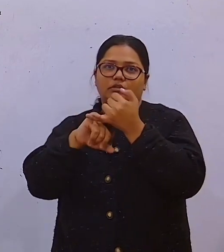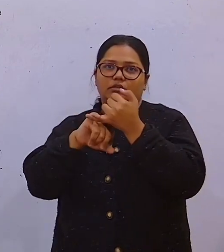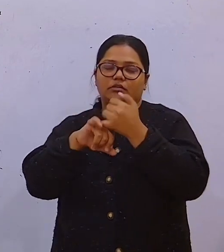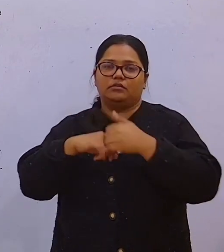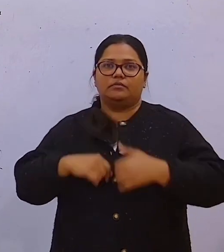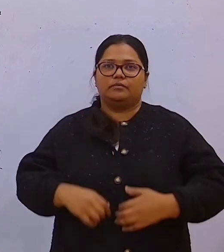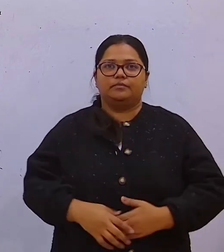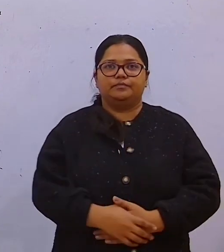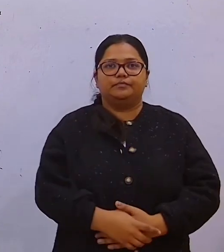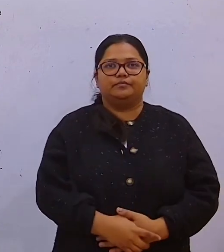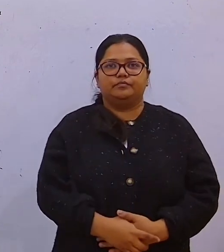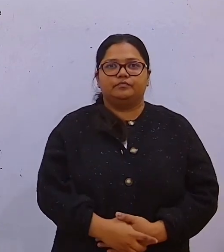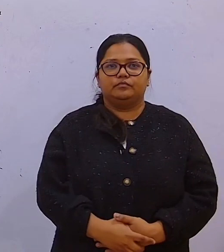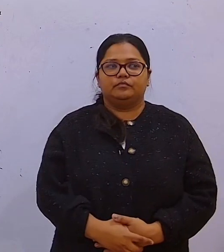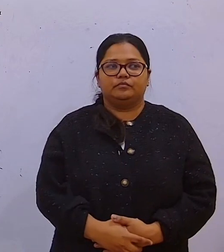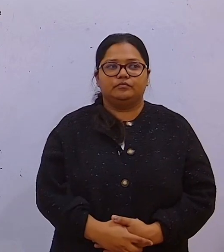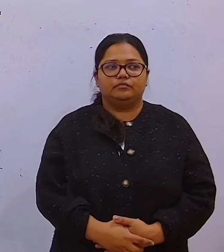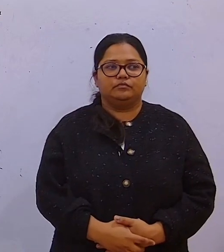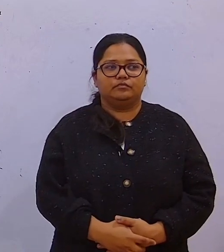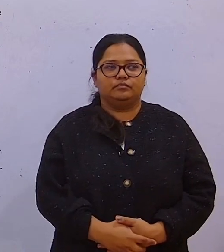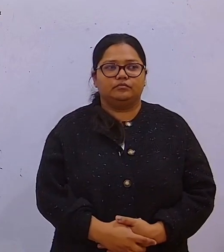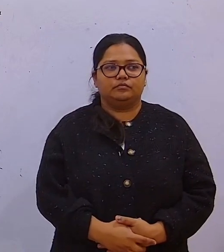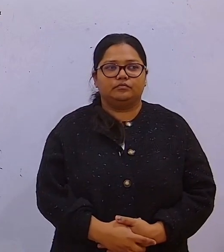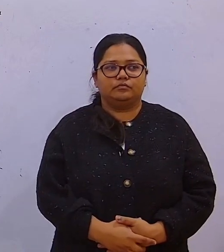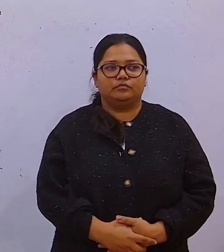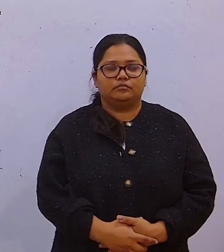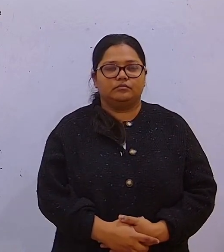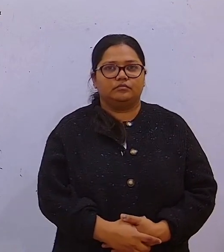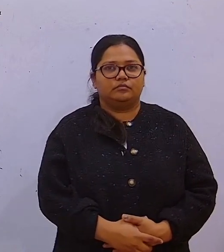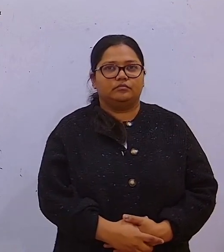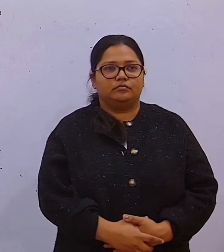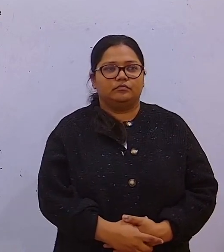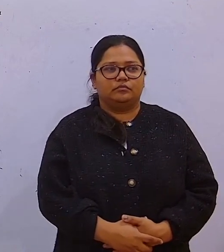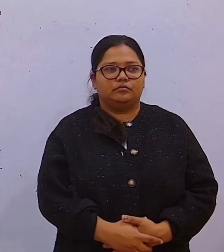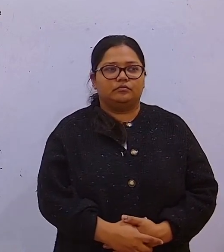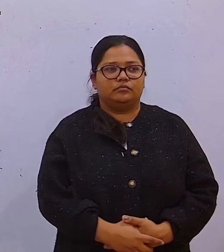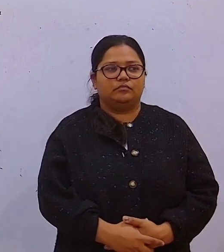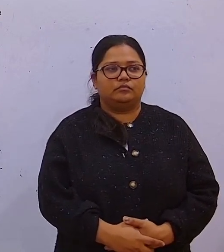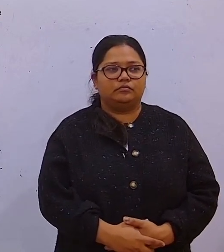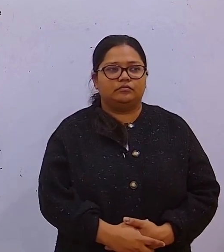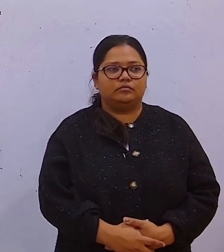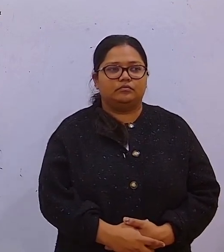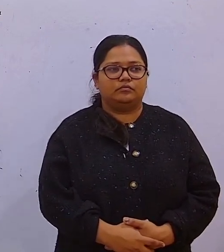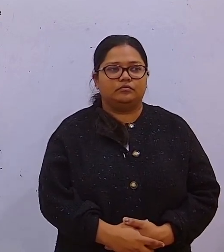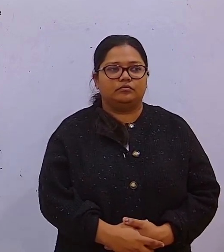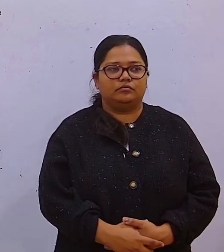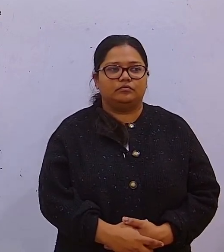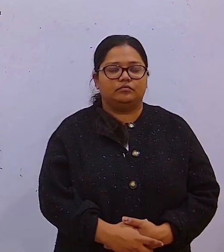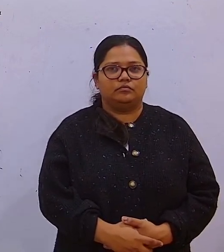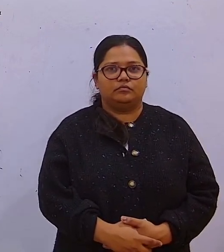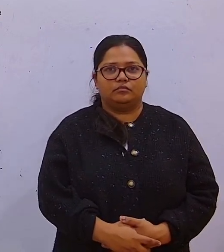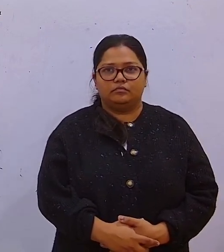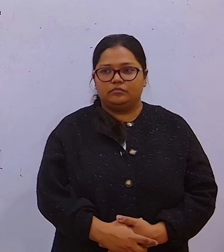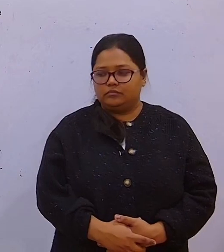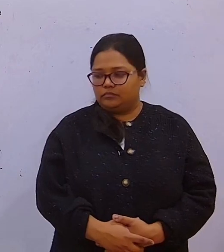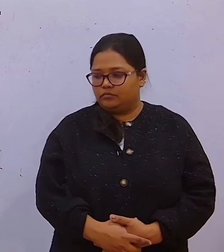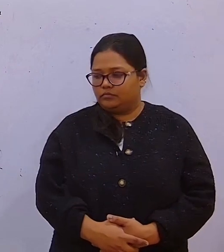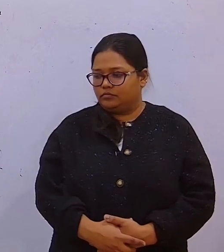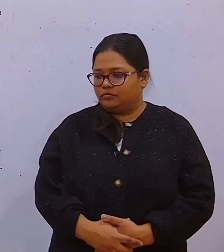है। ठीक है, तो 2 ब्रेड है तो कौन मतलब क्या यूज करूंगी, हाँ सही है